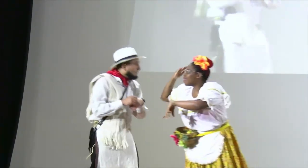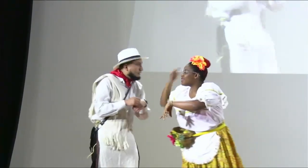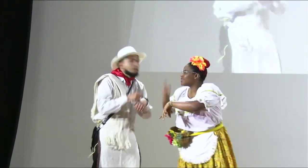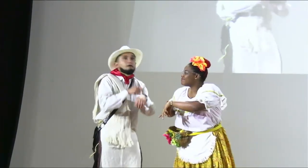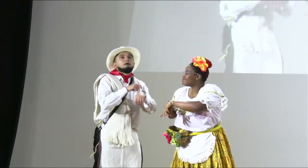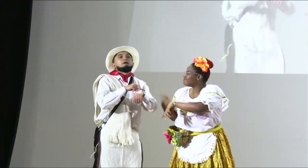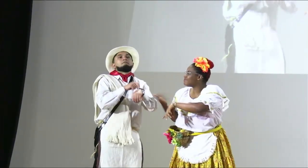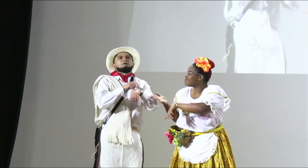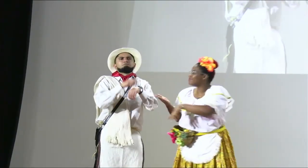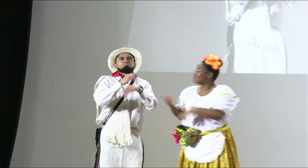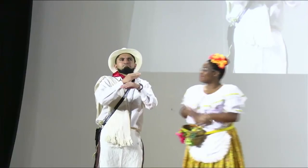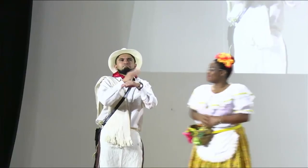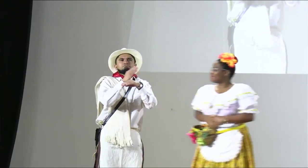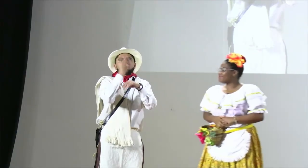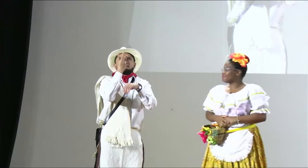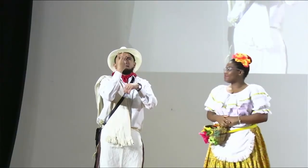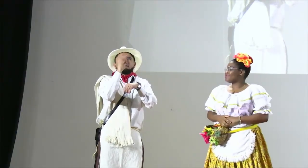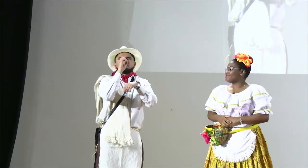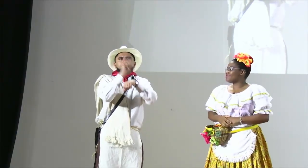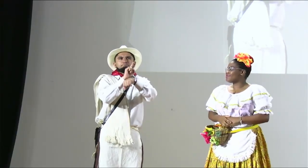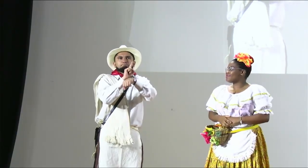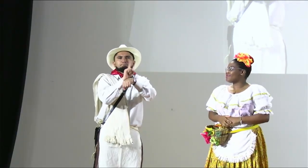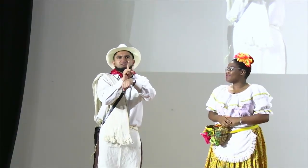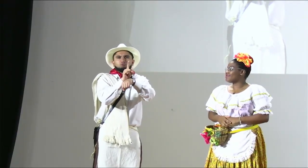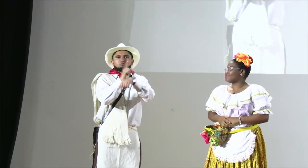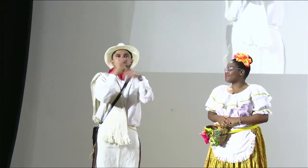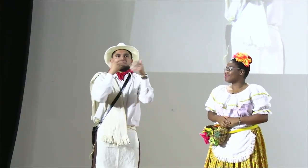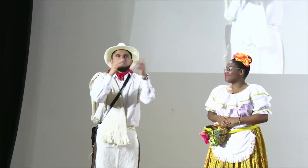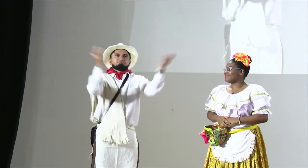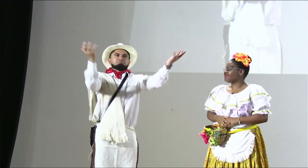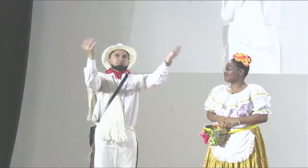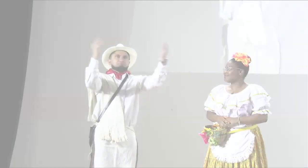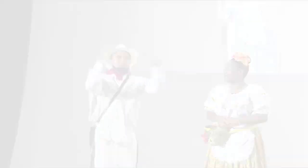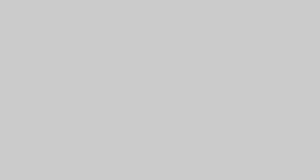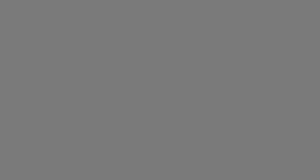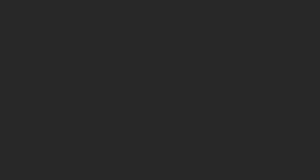favor vamos a un receso para el refrigerio. Sí, tendremos 30 minutos.